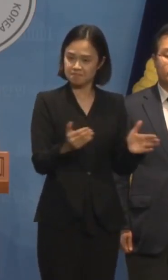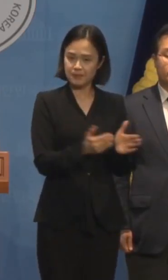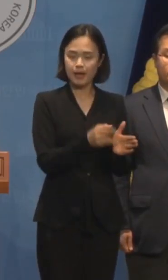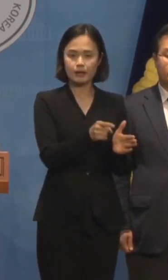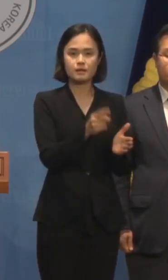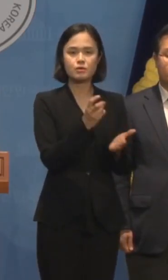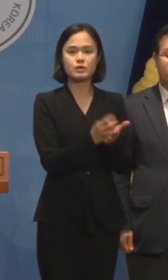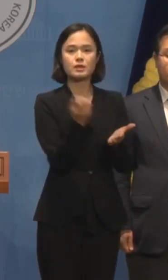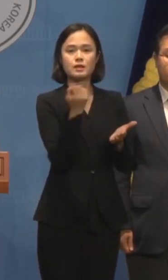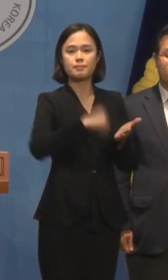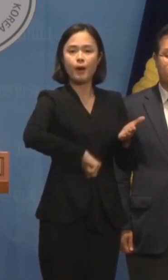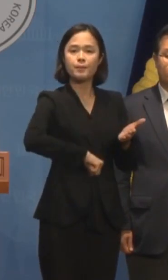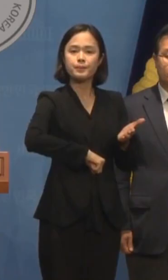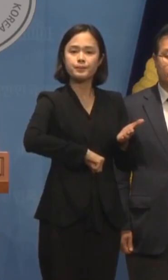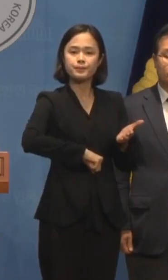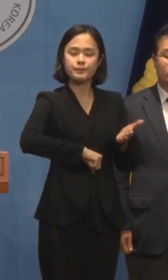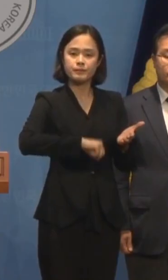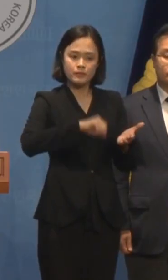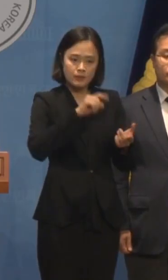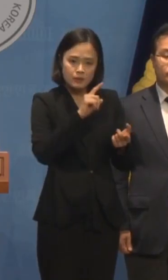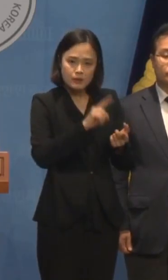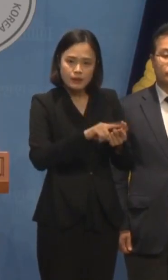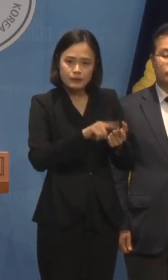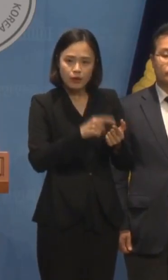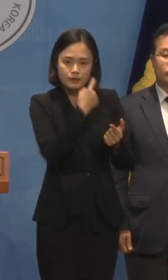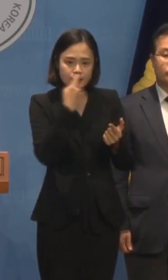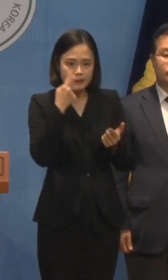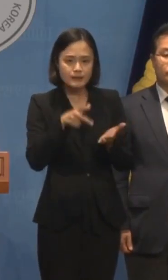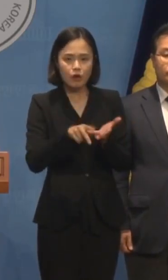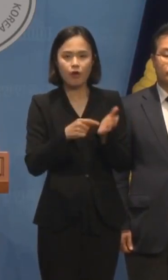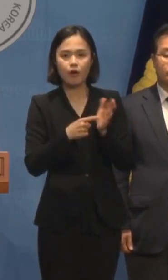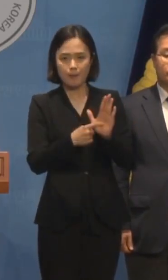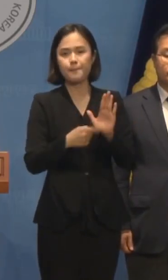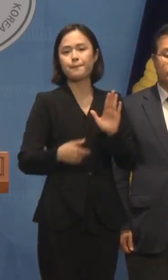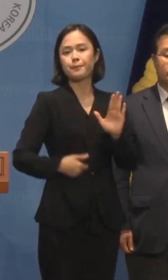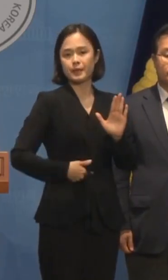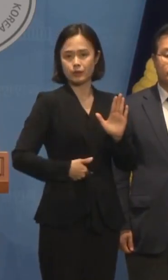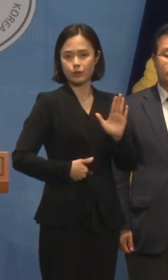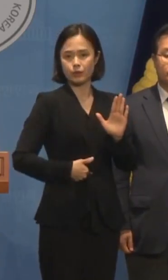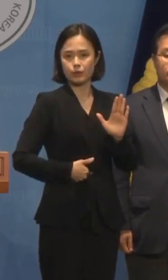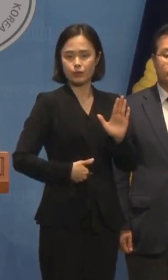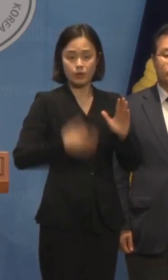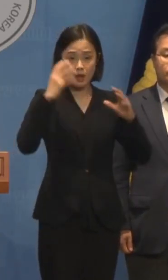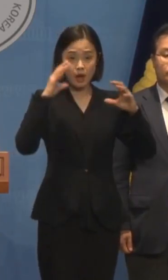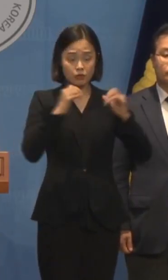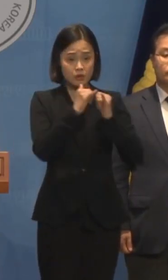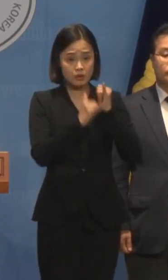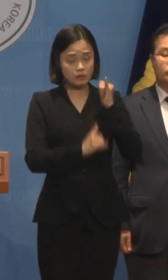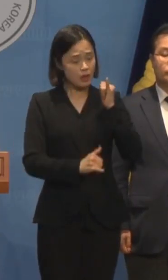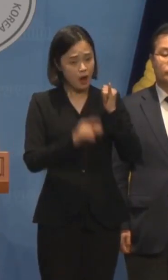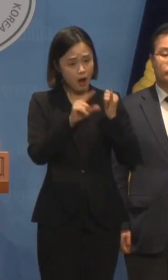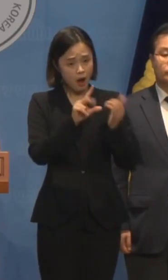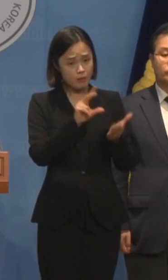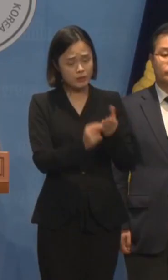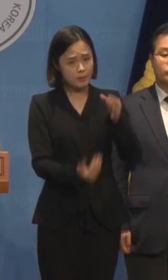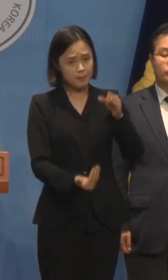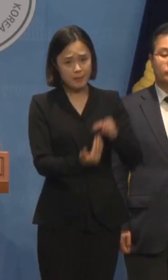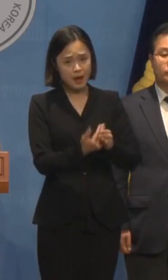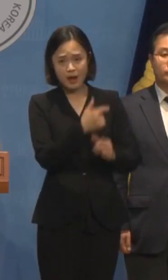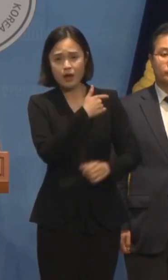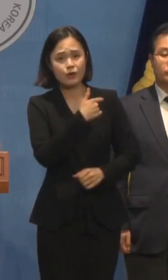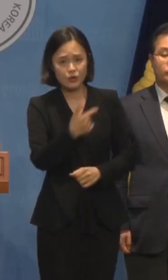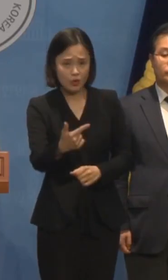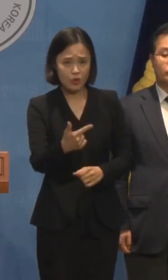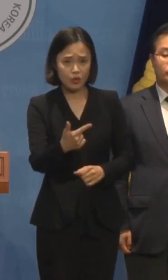배척되어야 마땅합니다. 대북 송금 사건은 희대의 조작 사건이고 있어서는 안 될 검찰의 수사 농단으로